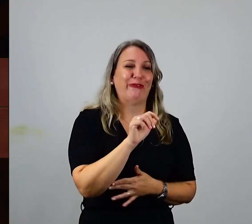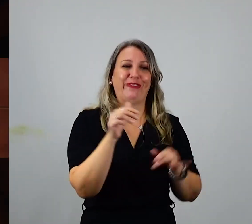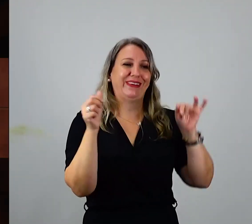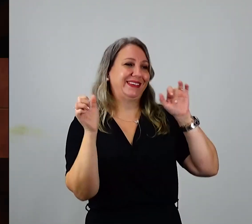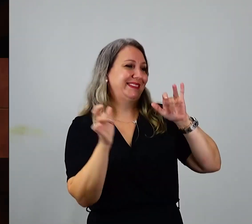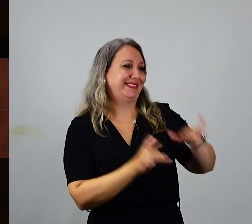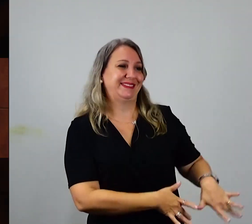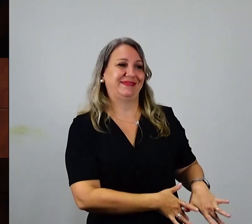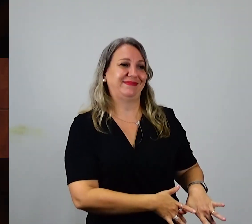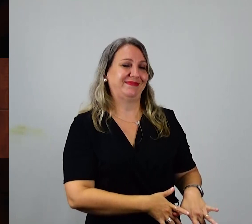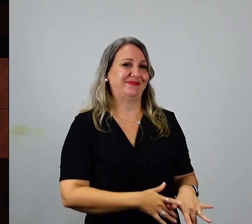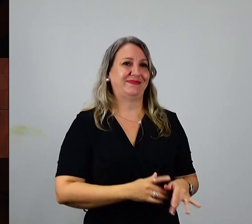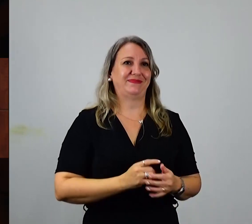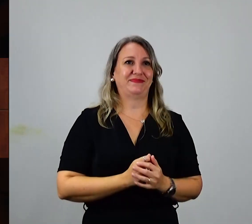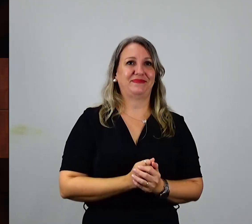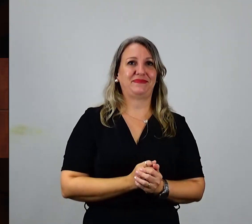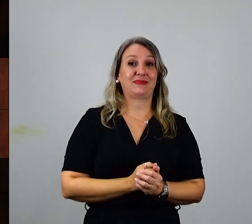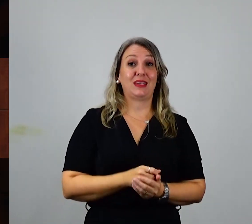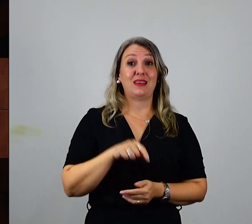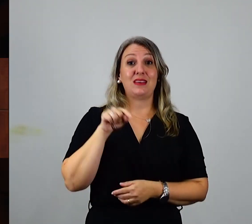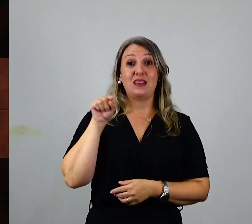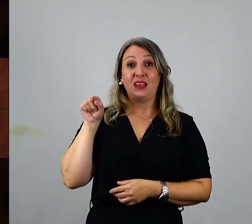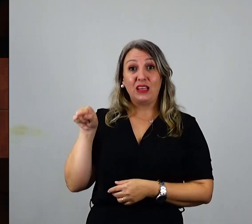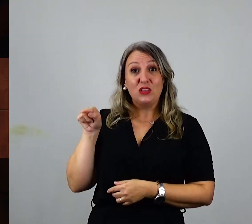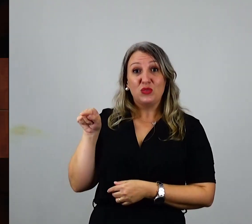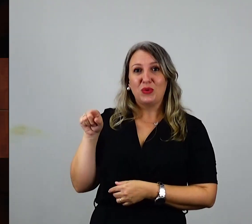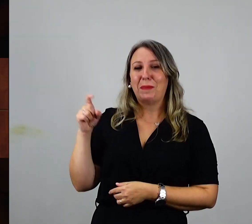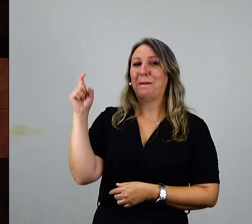disso. Essa é uma mentira.